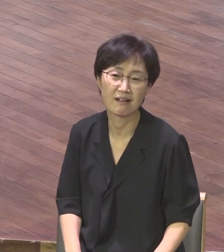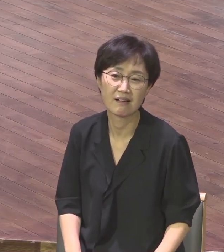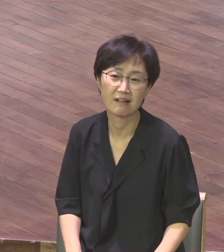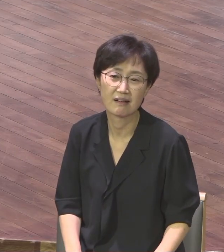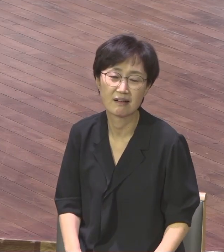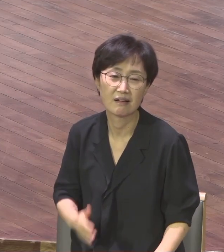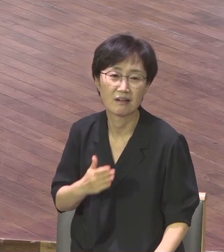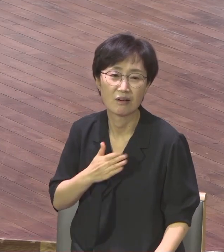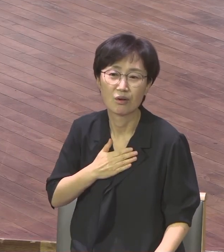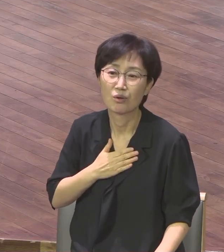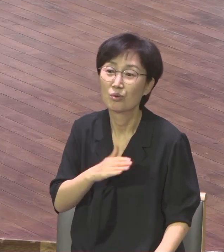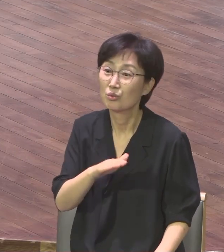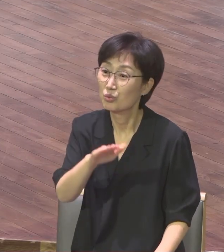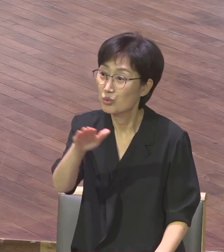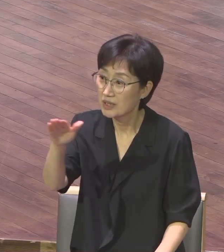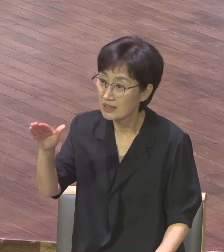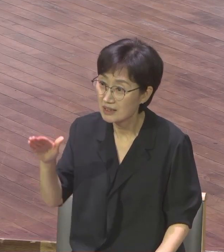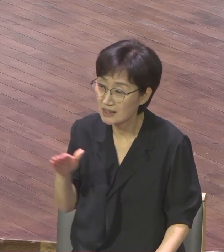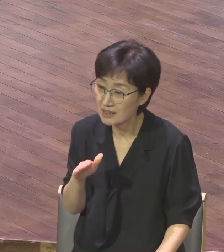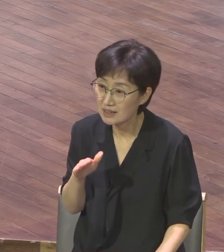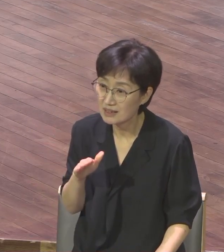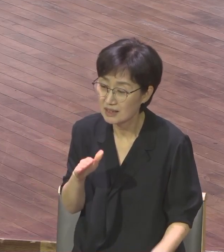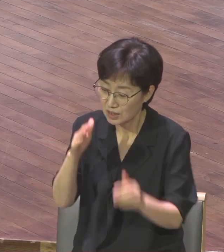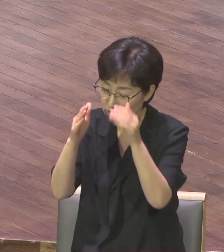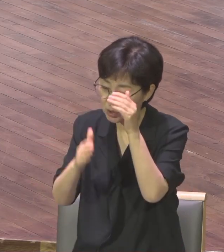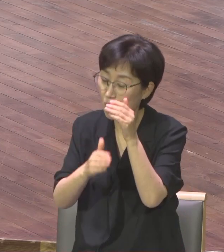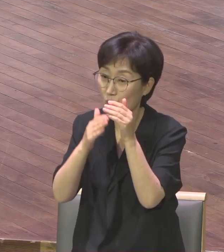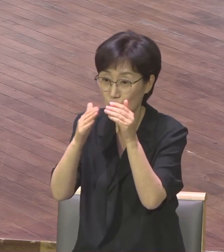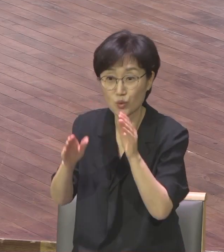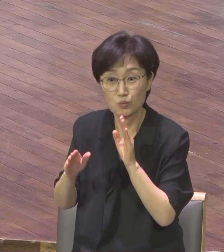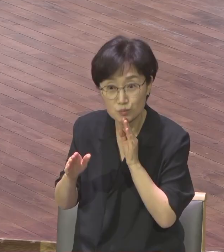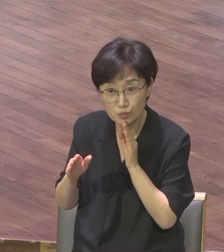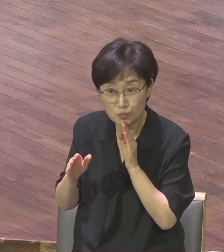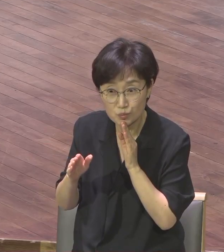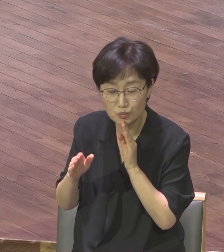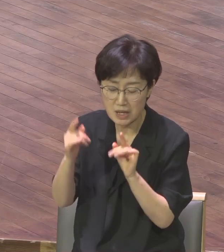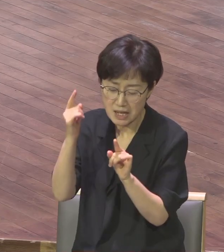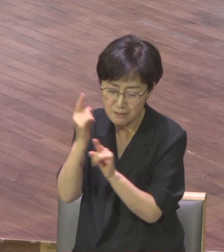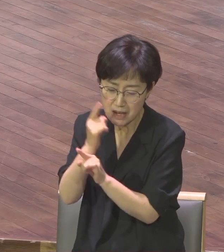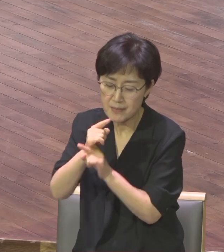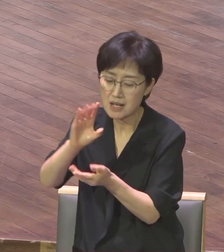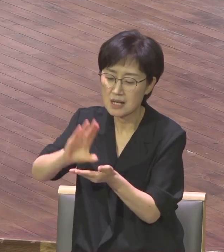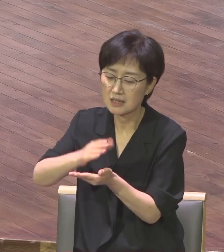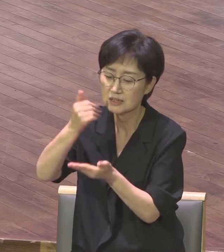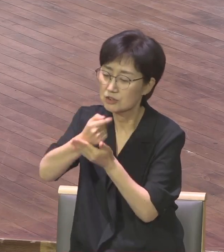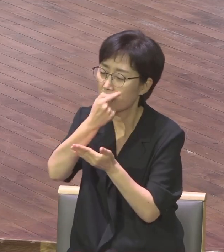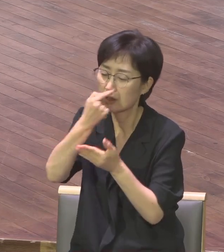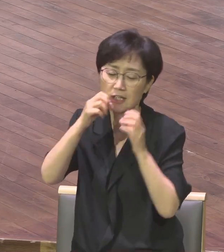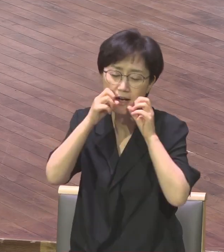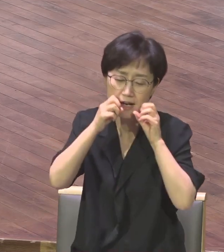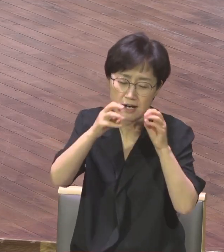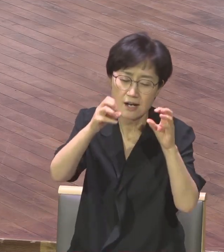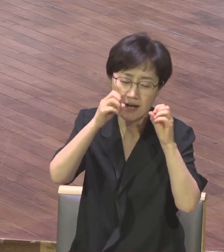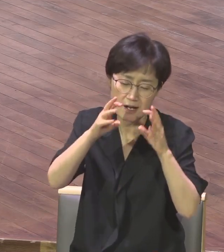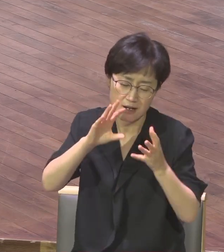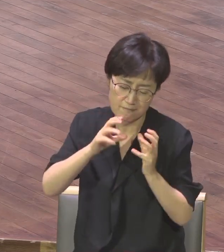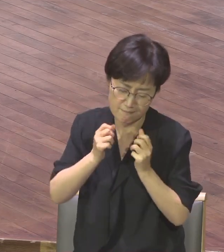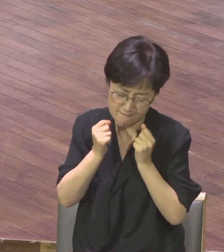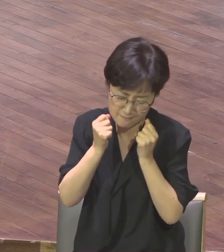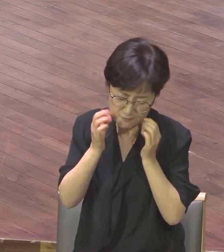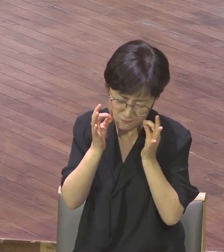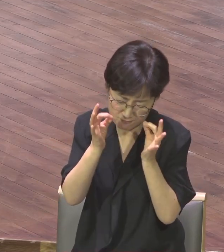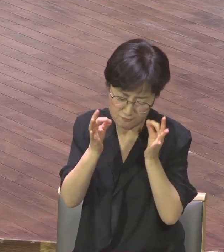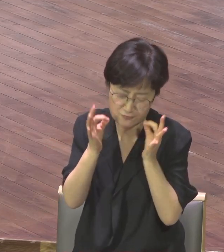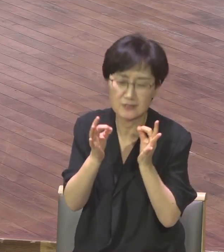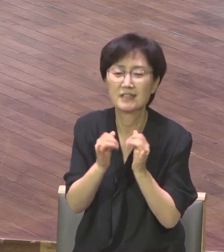우리가 사는 성도, 구원받은 하나님의 성도의 삶은 하루하루가 그리스도의 정인의 삶을 사는 겁니다. 하나님을 영화롭게